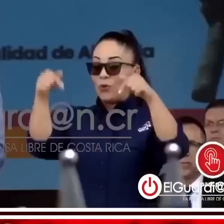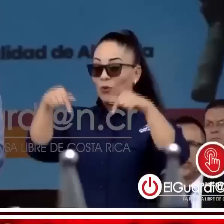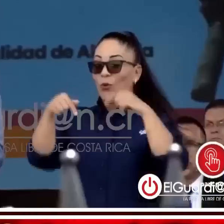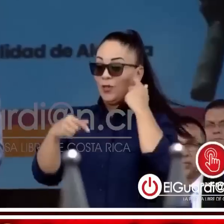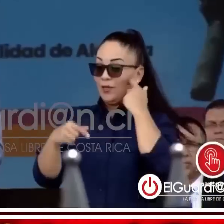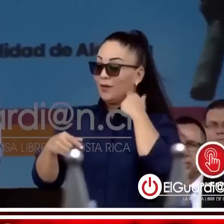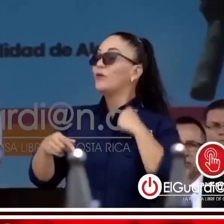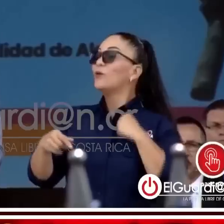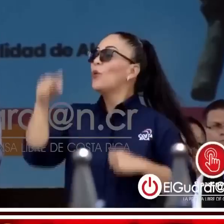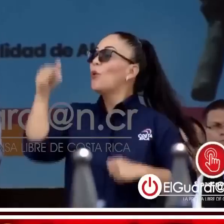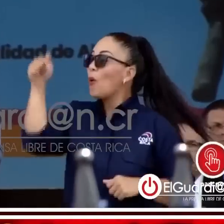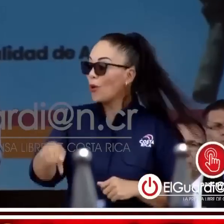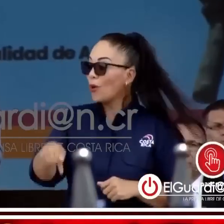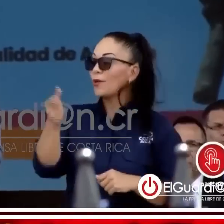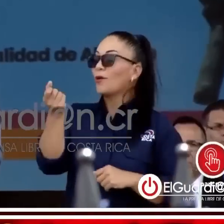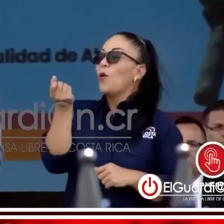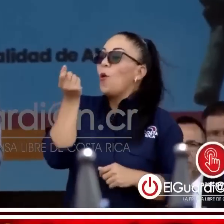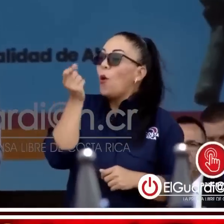Hoy,